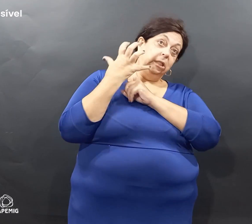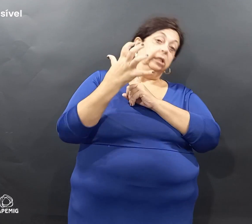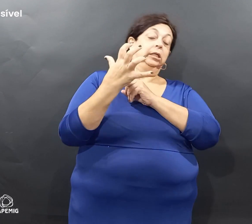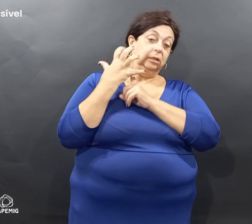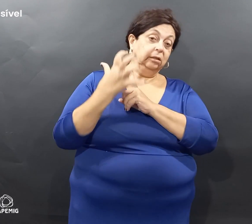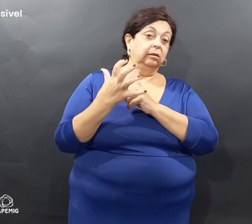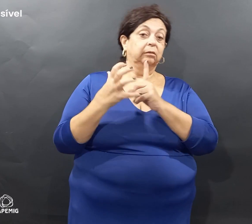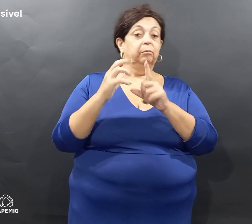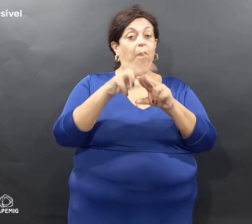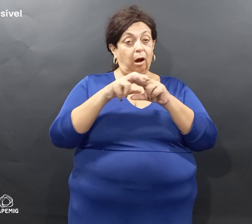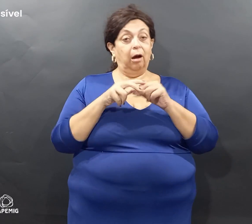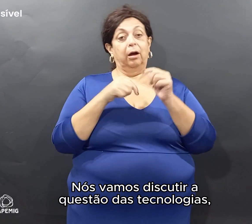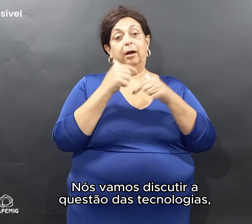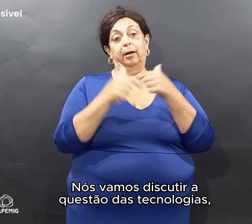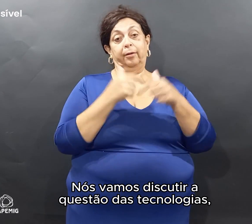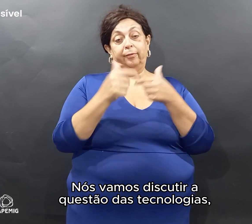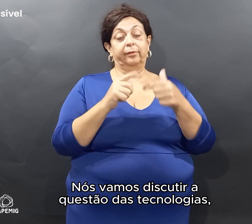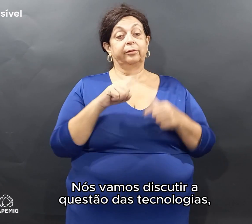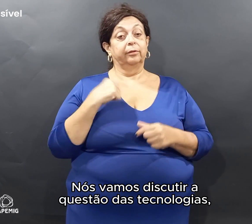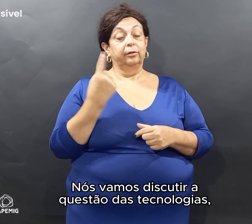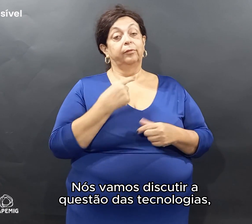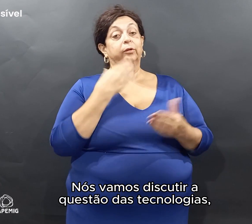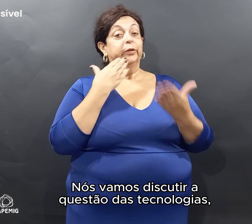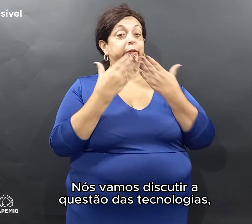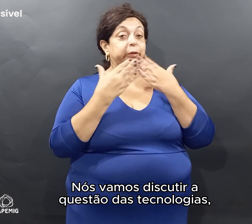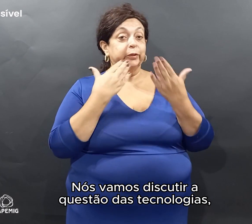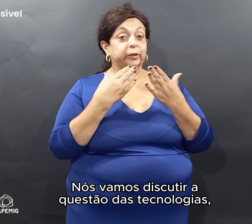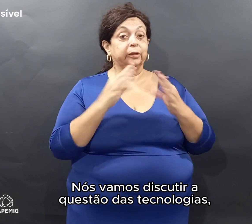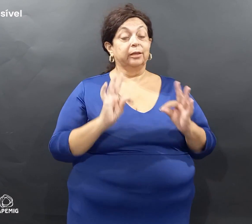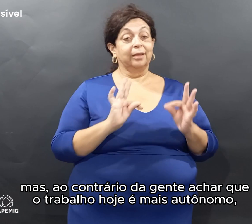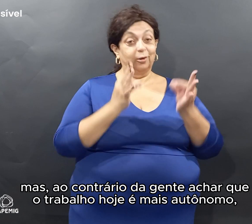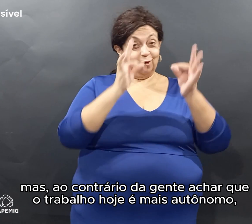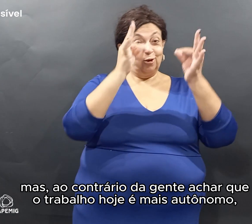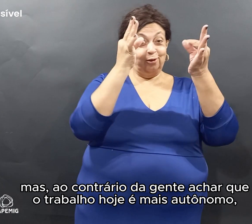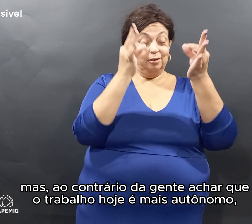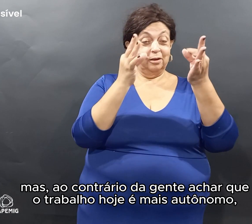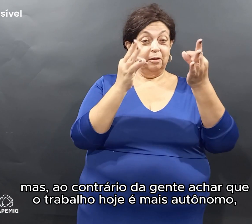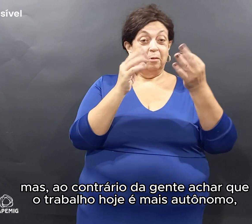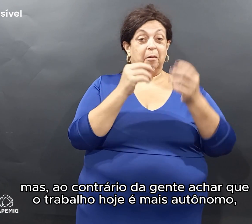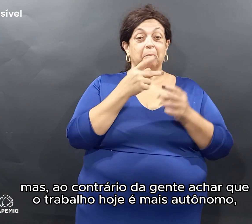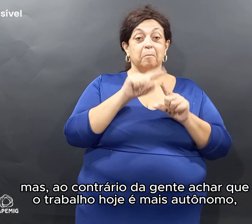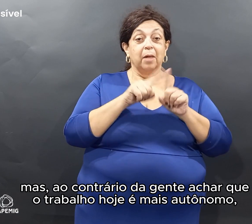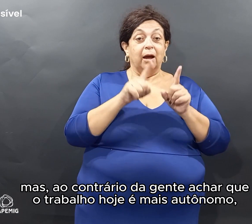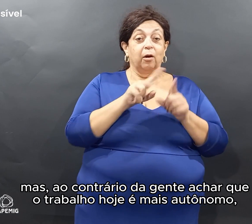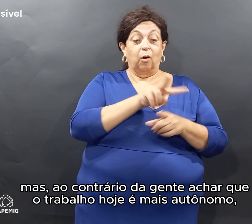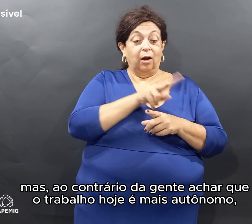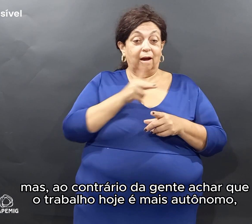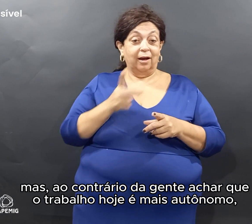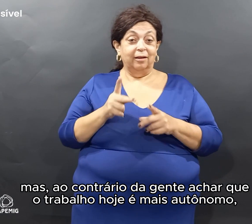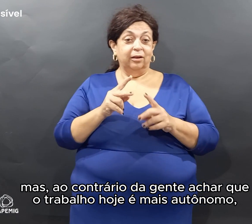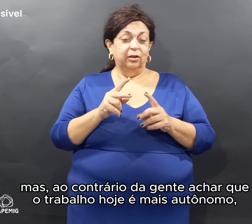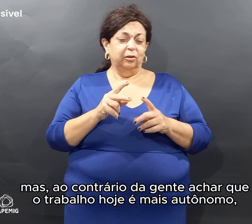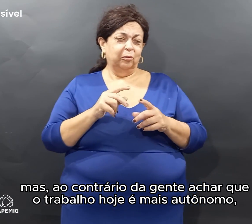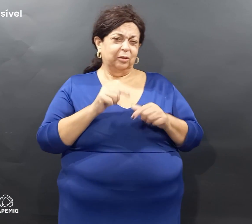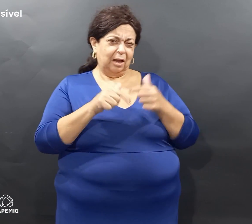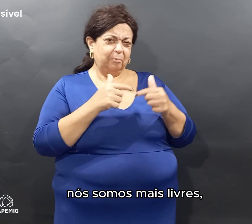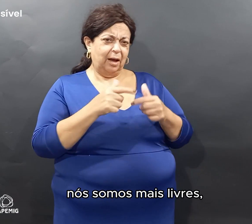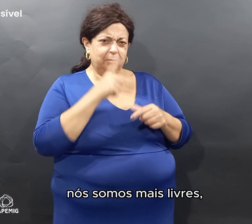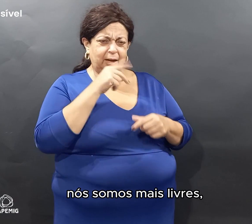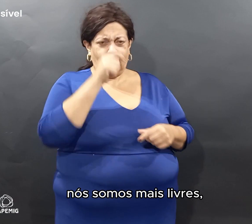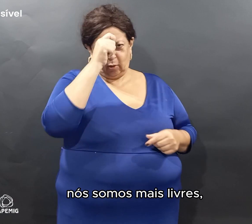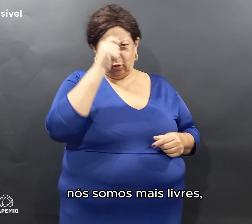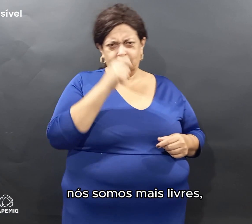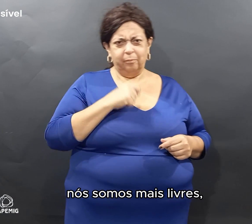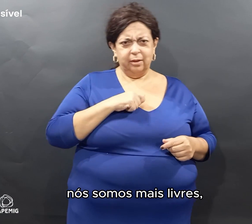trabalho. Nós vamos discutir a questão das tecnologias, mas ao contrário da gente achar que o trabalho hoje é mais autônomo, nós